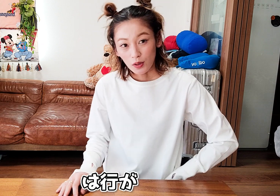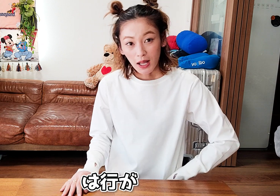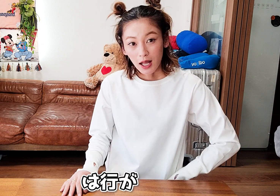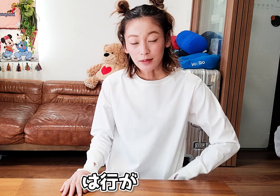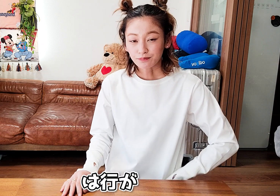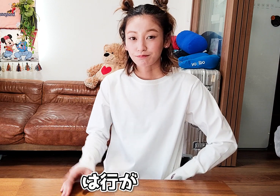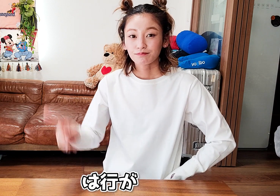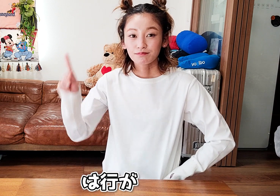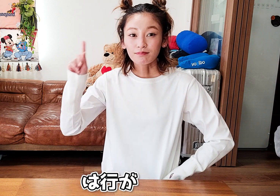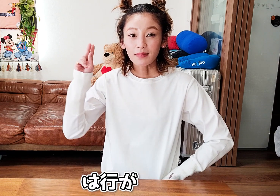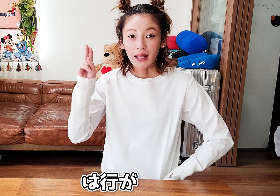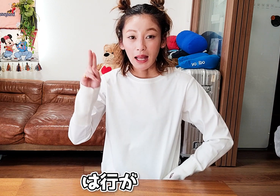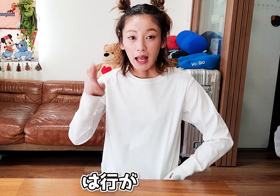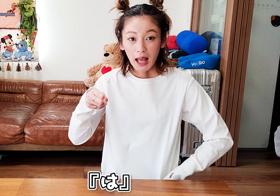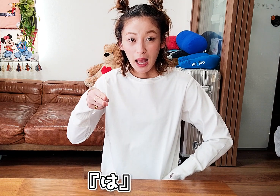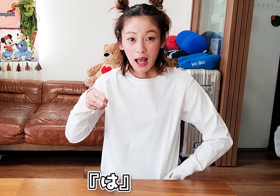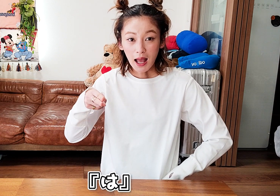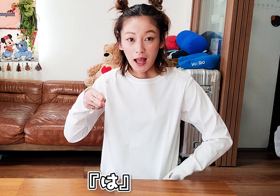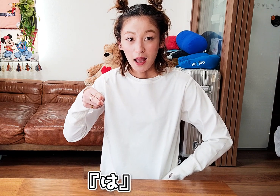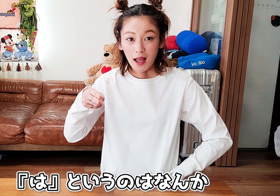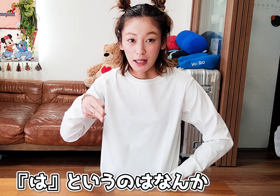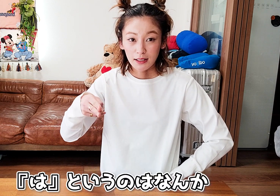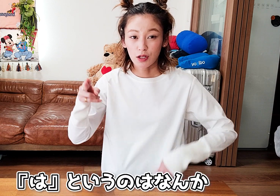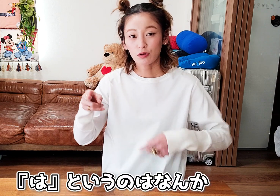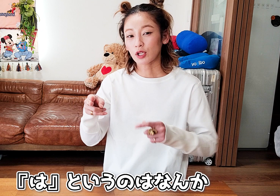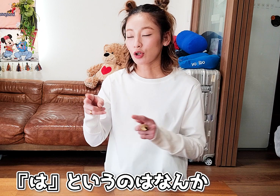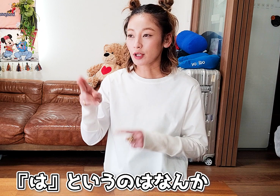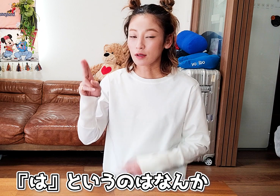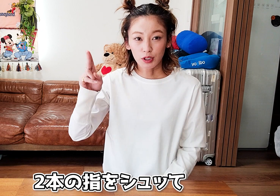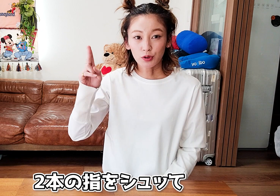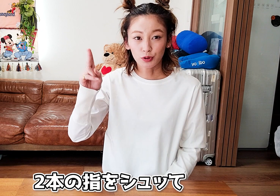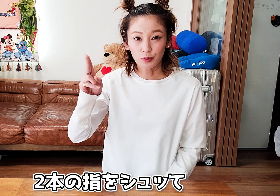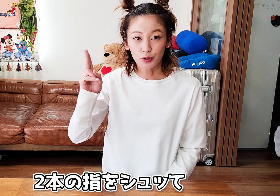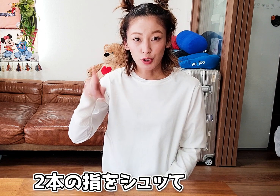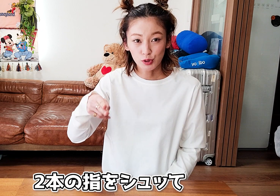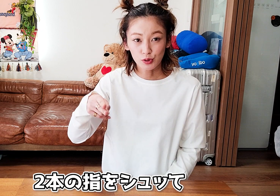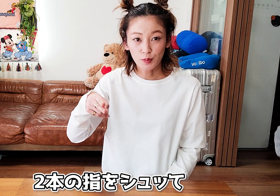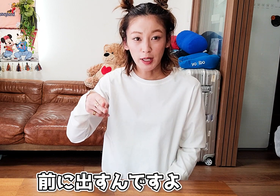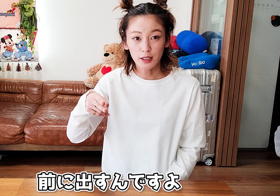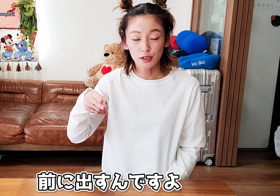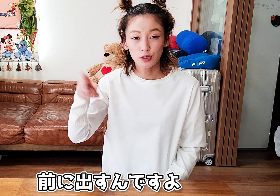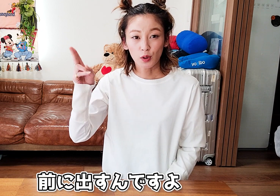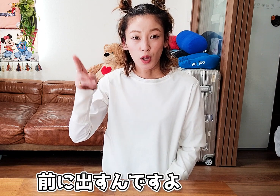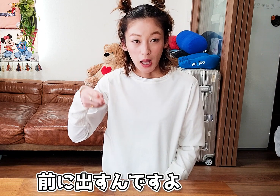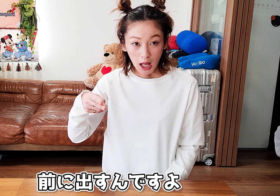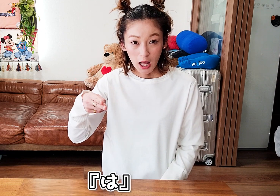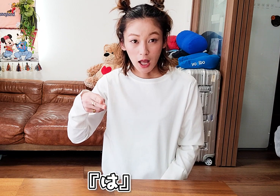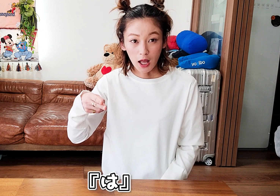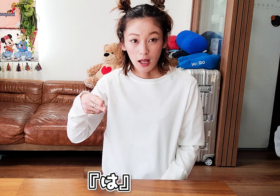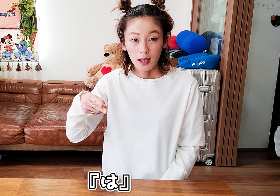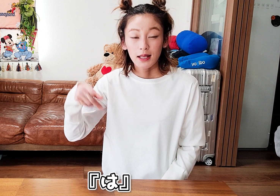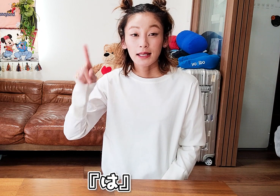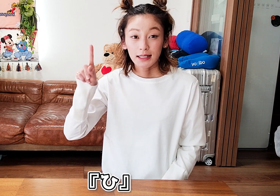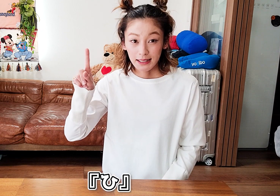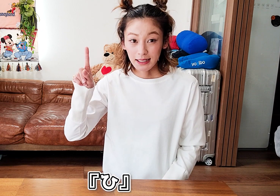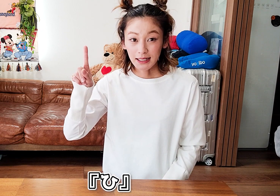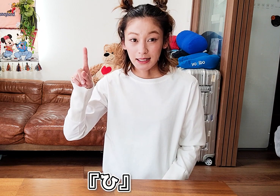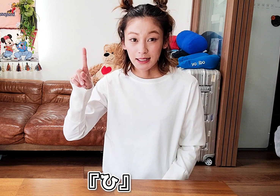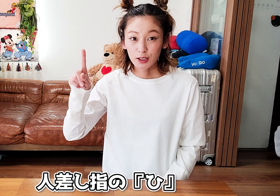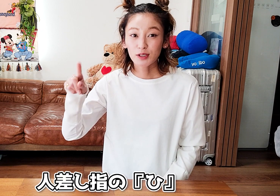が、は、はっていうのはなんかね、2本の指をね、シュッて前に出すんですよ。は、ひ、人差